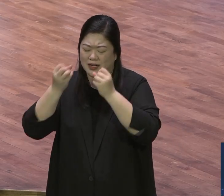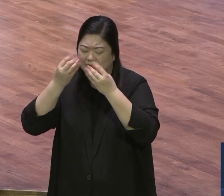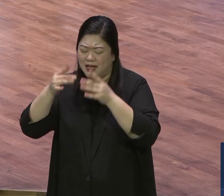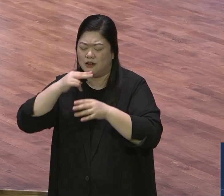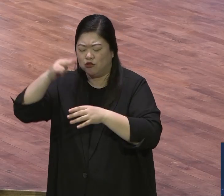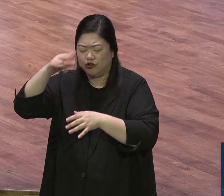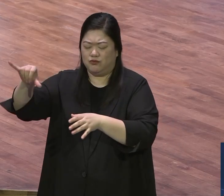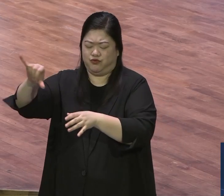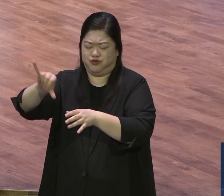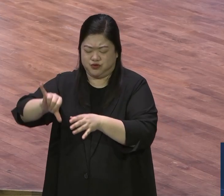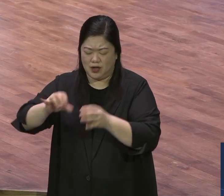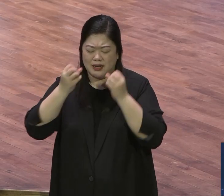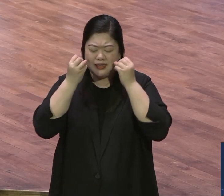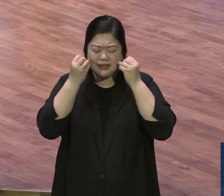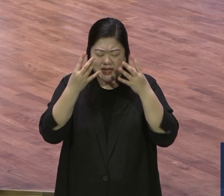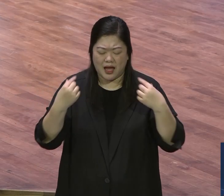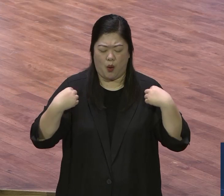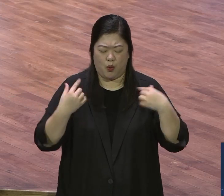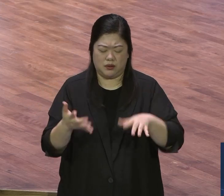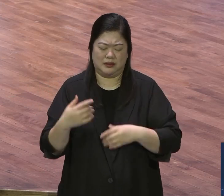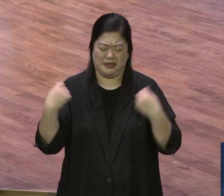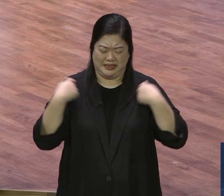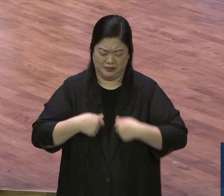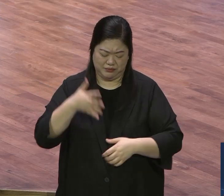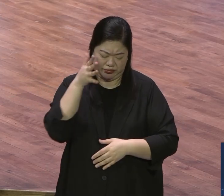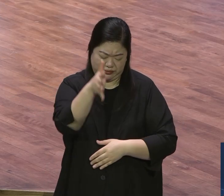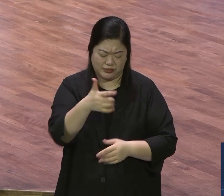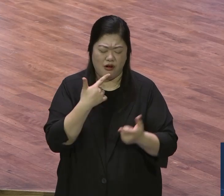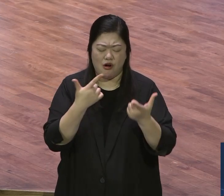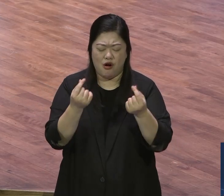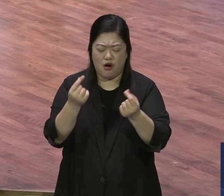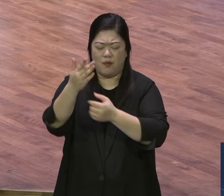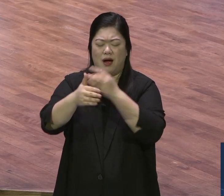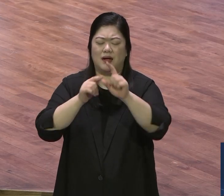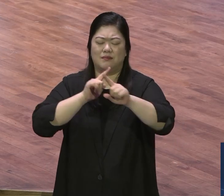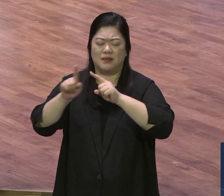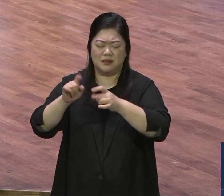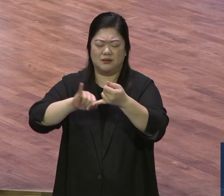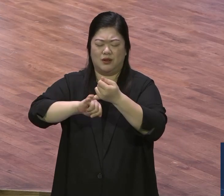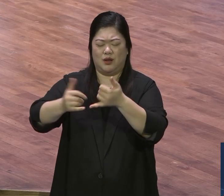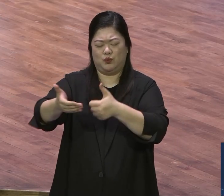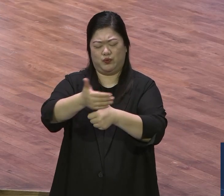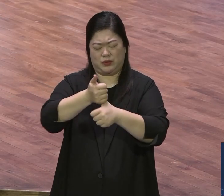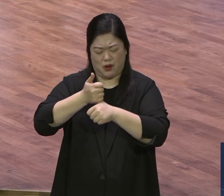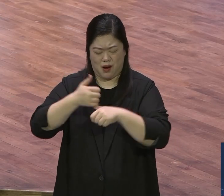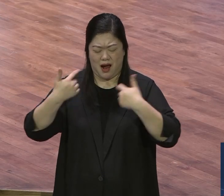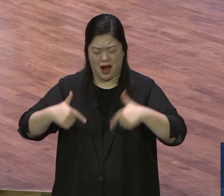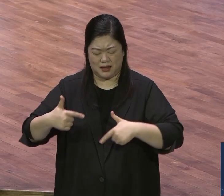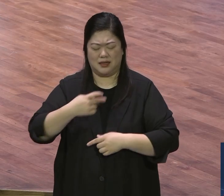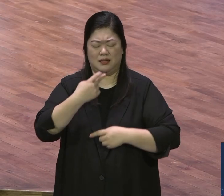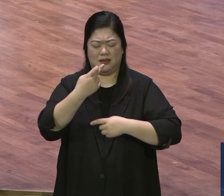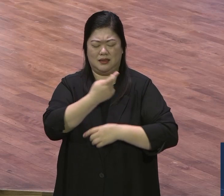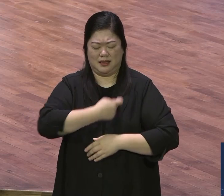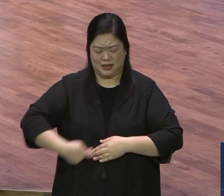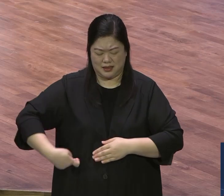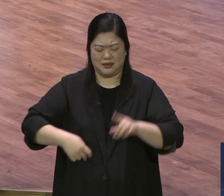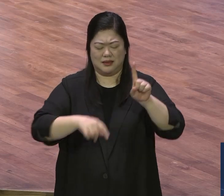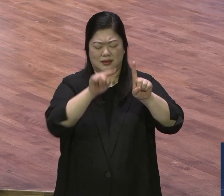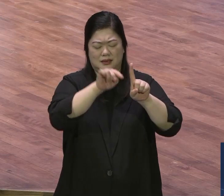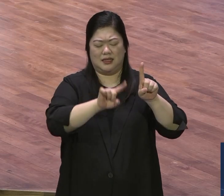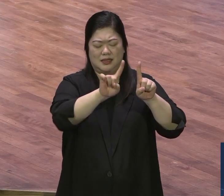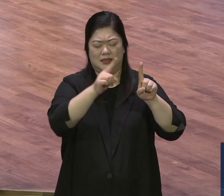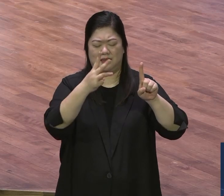새롭게 날마다 경신개혁하면서 하나님 주신 말씀 붙잡고 늘 가슴속에 138 누리면서 하나님